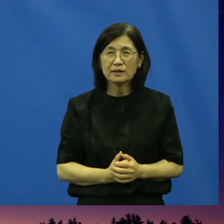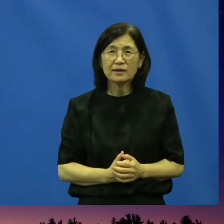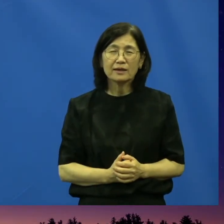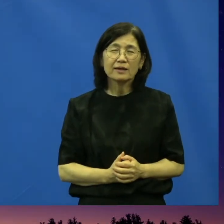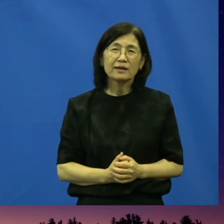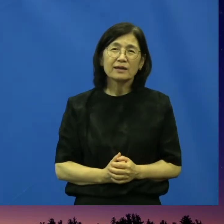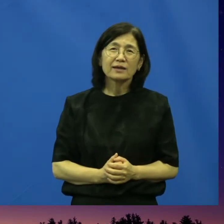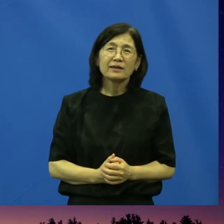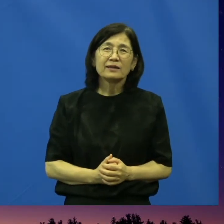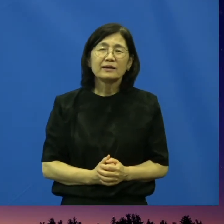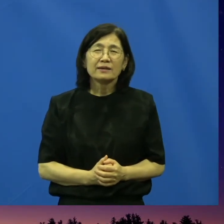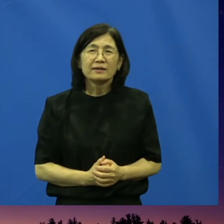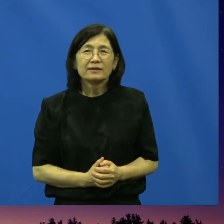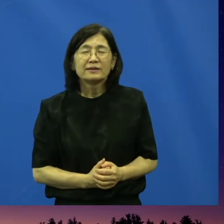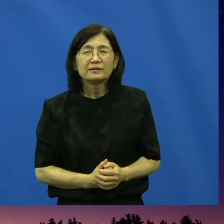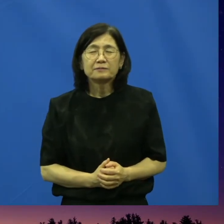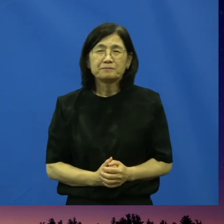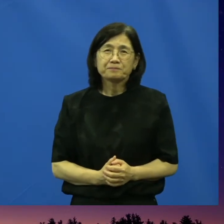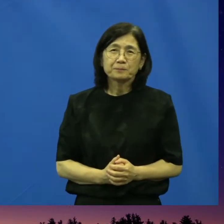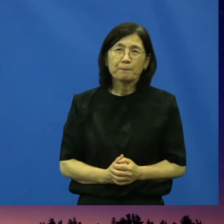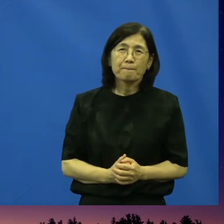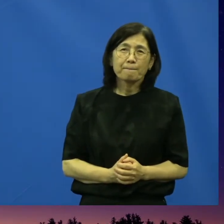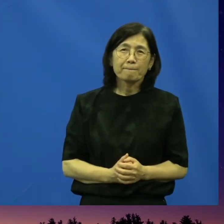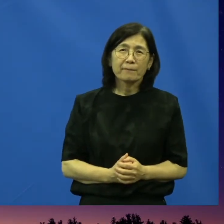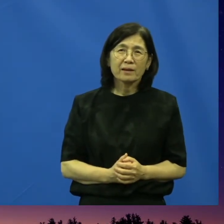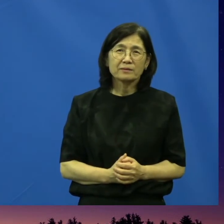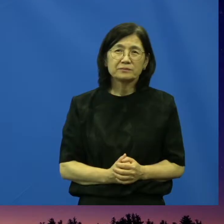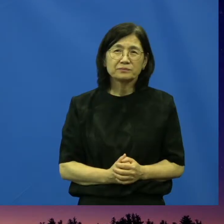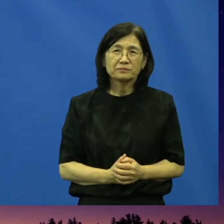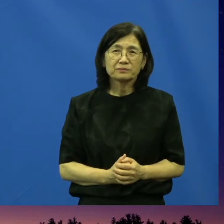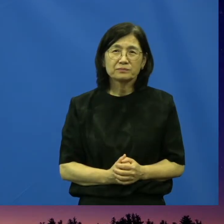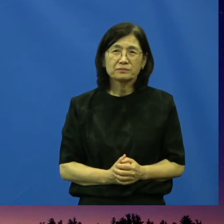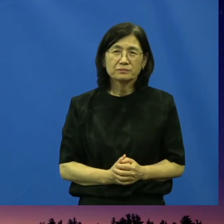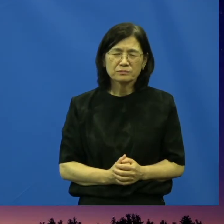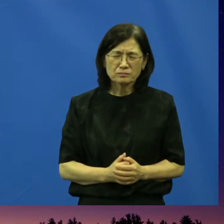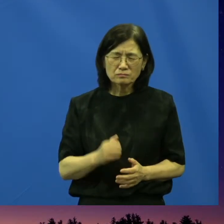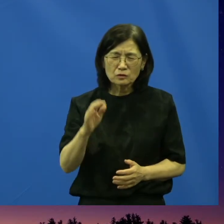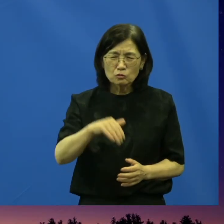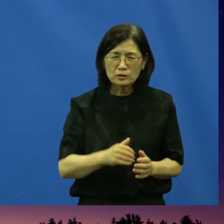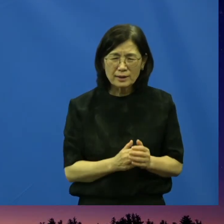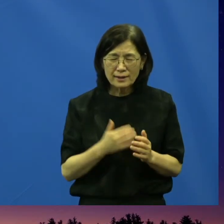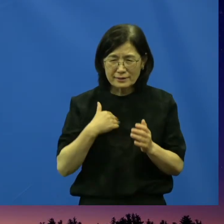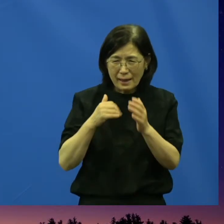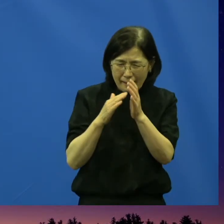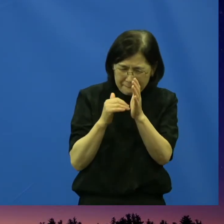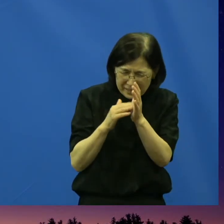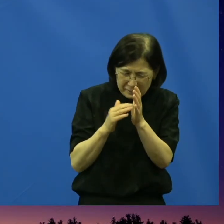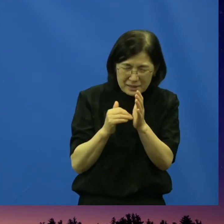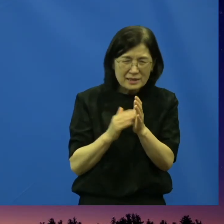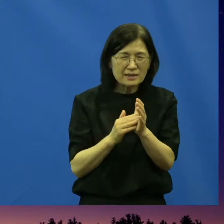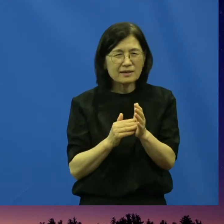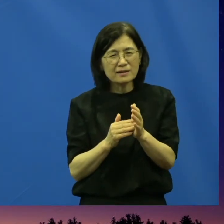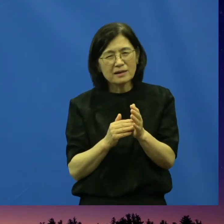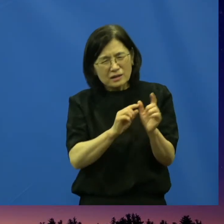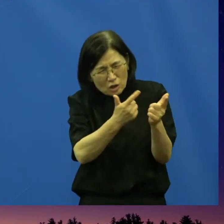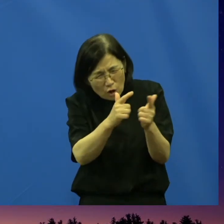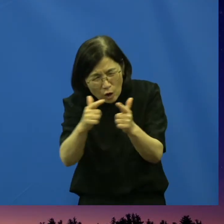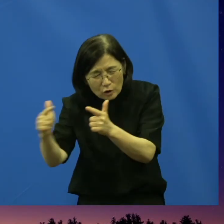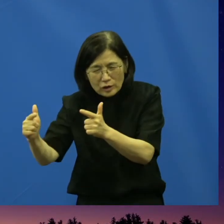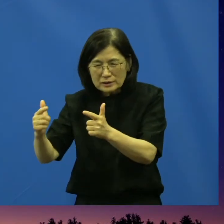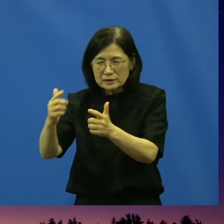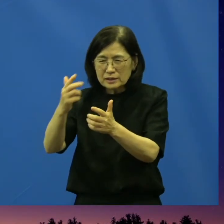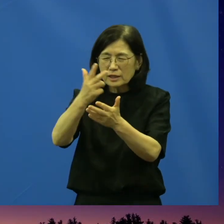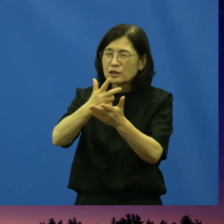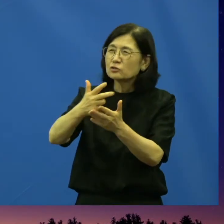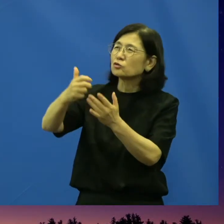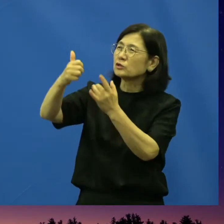데는 이게 말이 되나 하는 것까지도 여러분 주님에게 말하셔도 돼요. 주님은 우리보다 훨씬 더